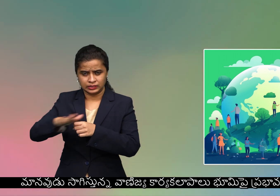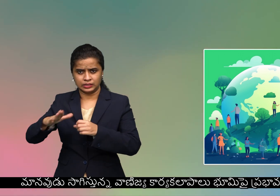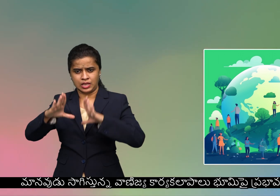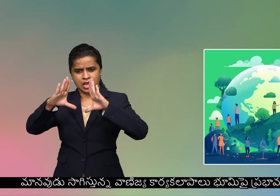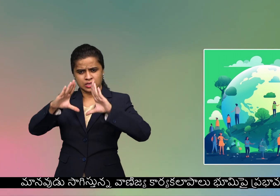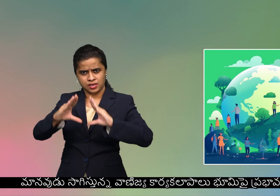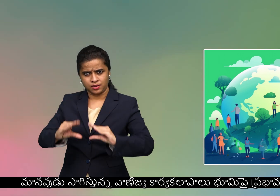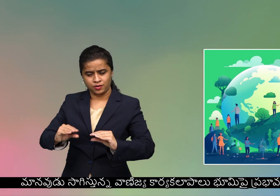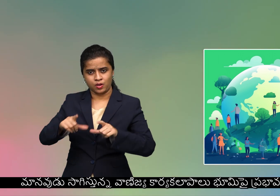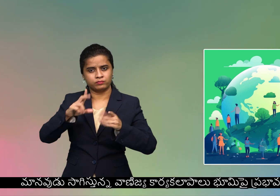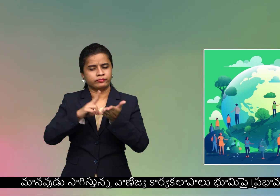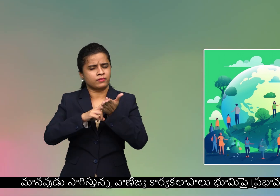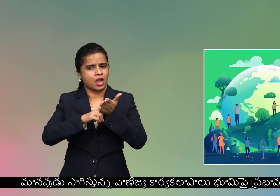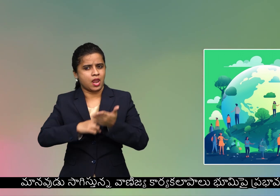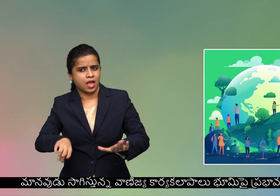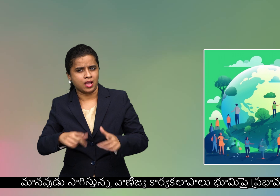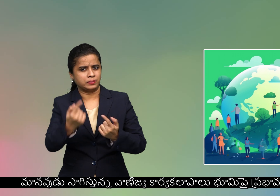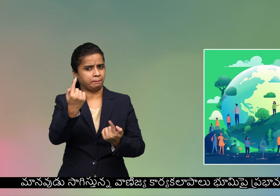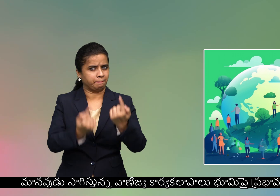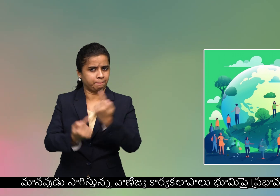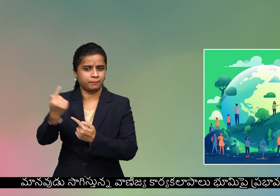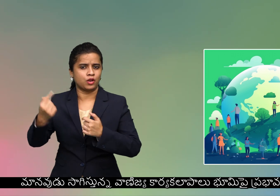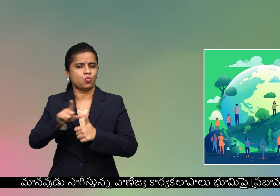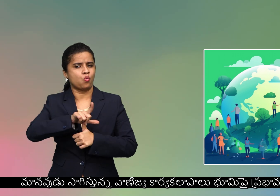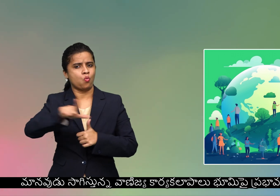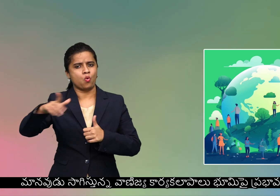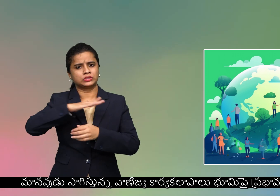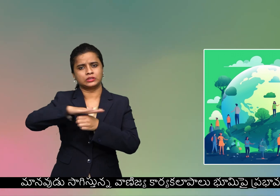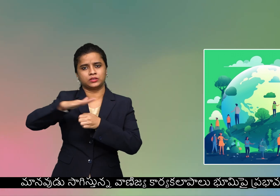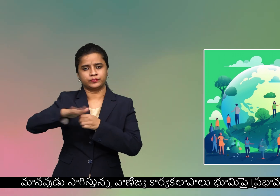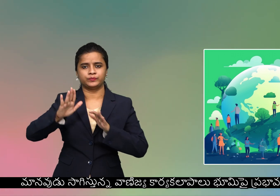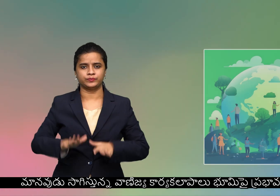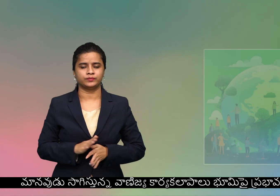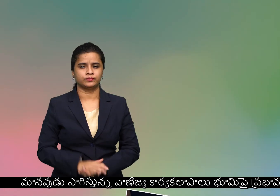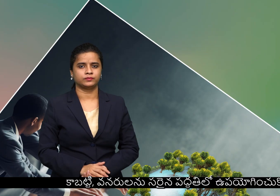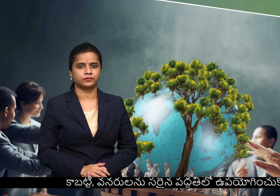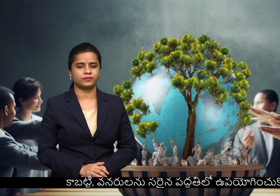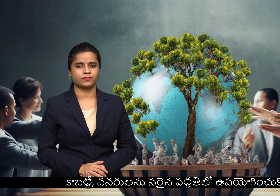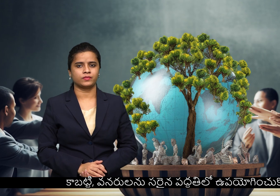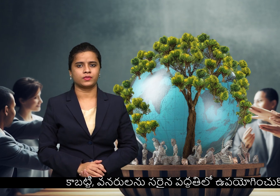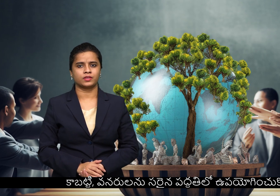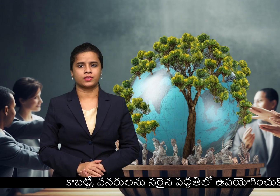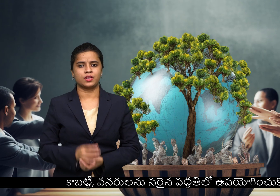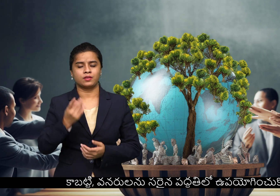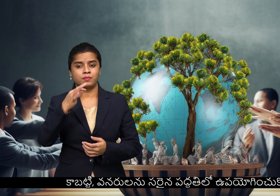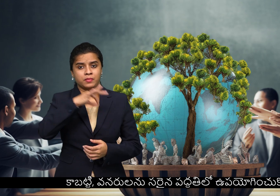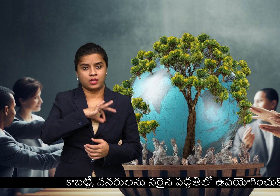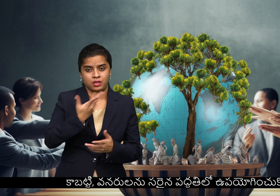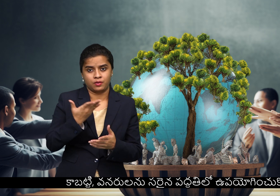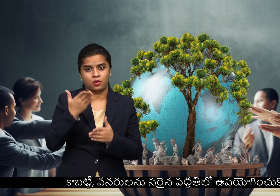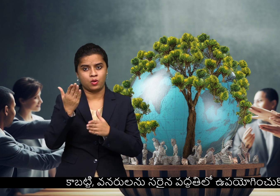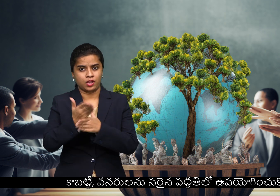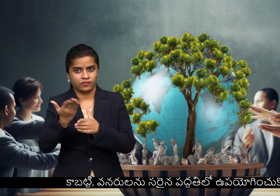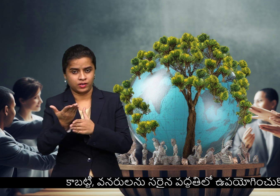మానవుడు సాగిస్తున్న వాణిజ్య కార్యకలాపాలు భూమిపై ప్రభావం చూపుతున్నాయి. కాబట్టి వనరులను సరైన